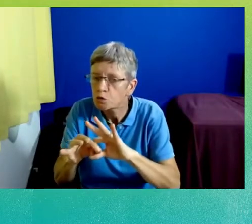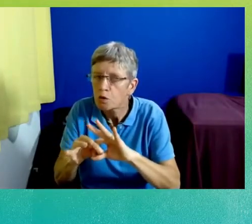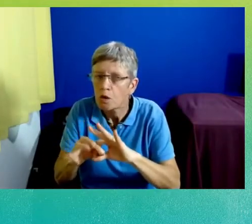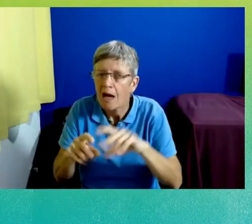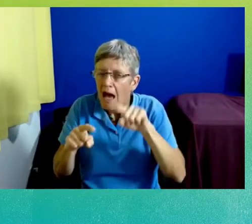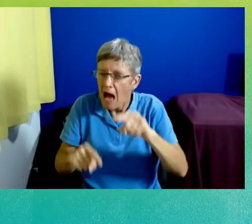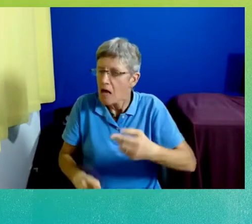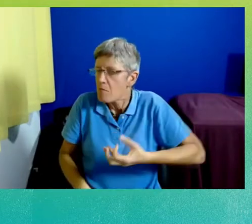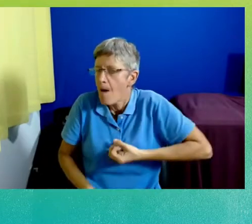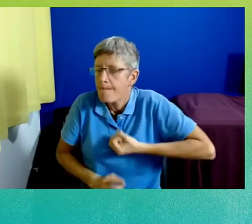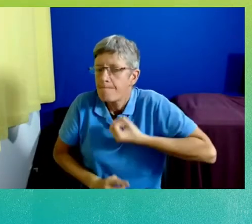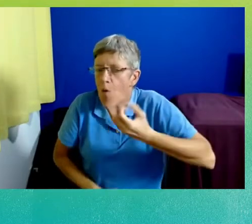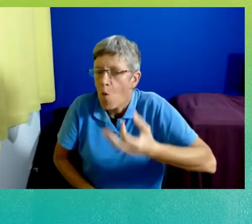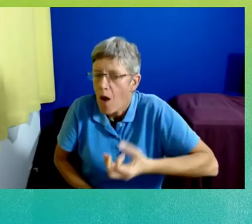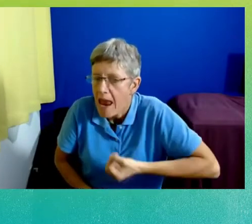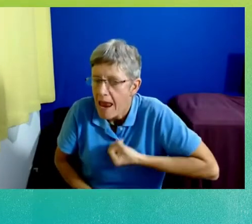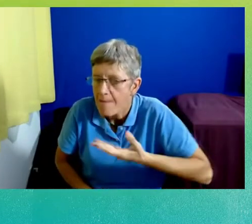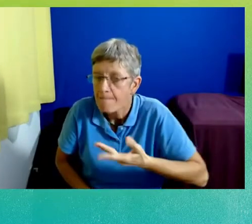contexto